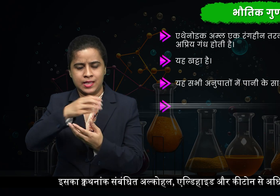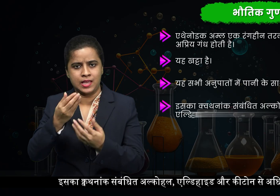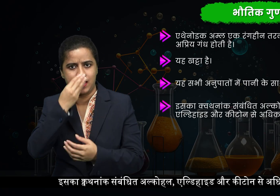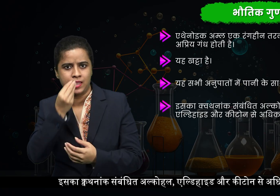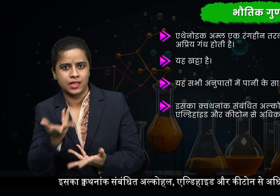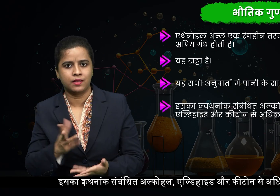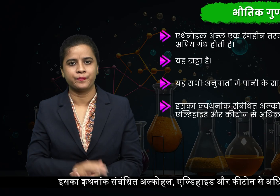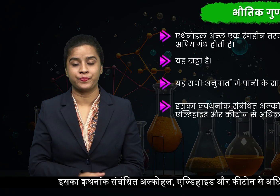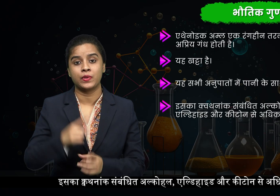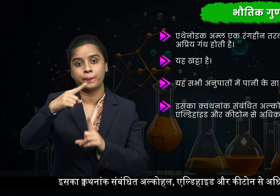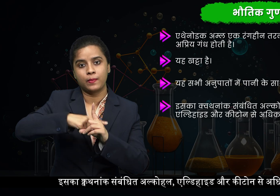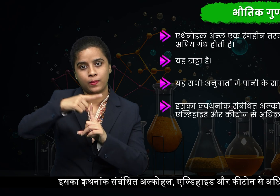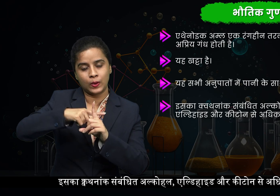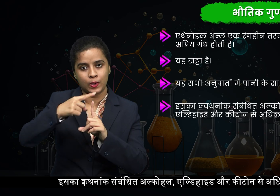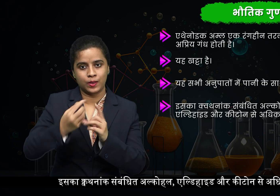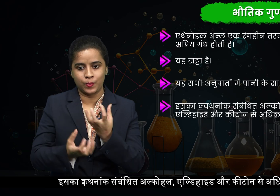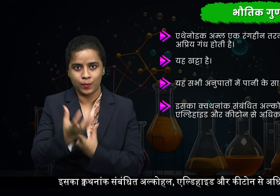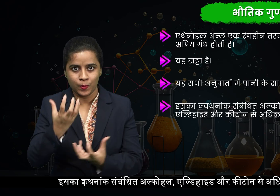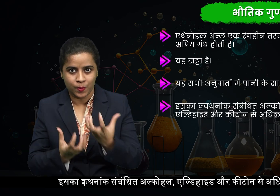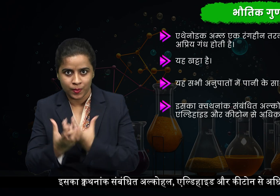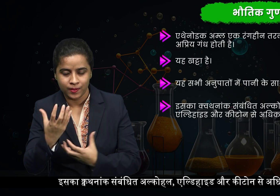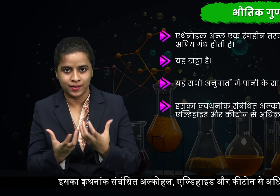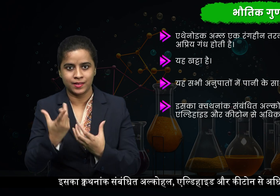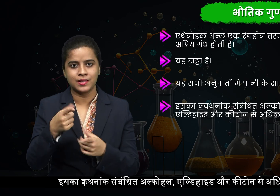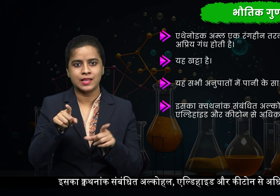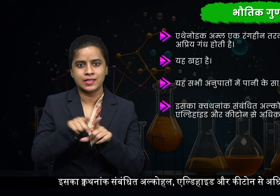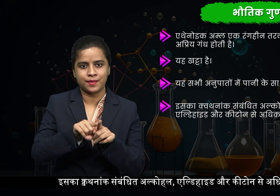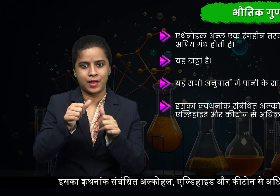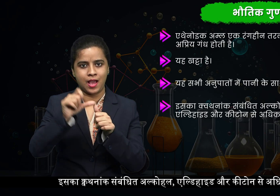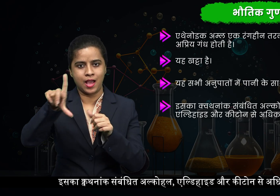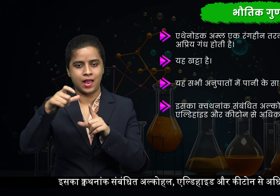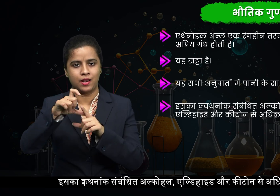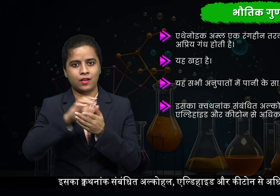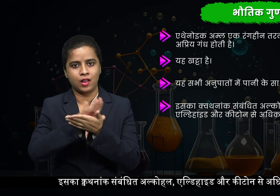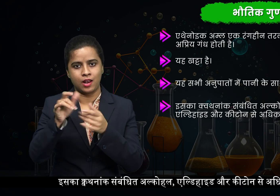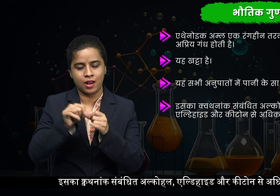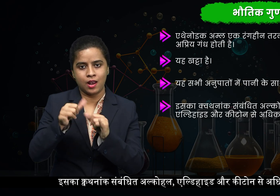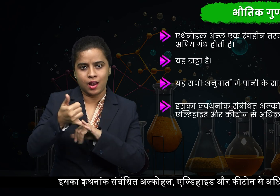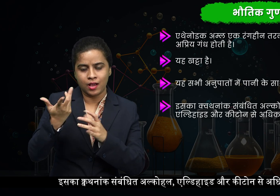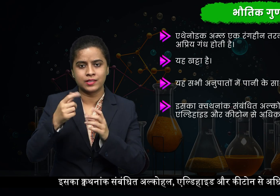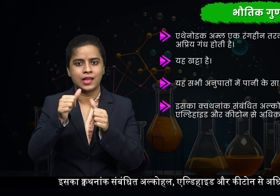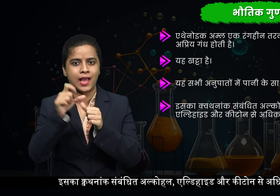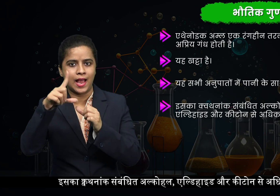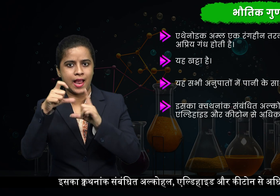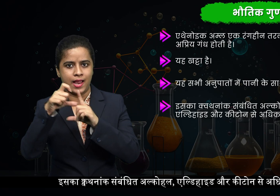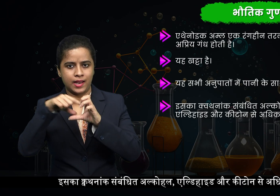इसका क्वथनांक संबंधित अल्कोहल, एल्डिहाइड और कीटाणुओं से अधिक होता है।